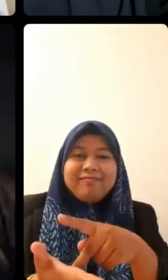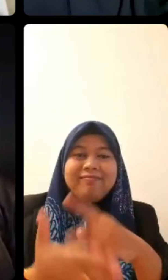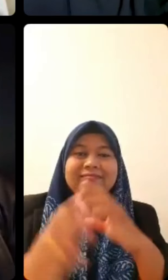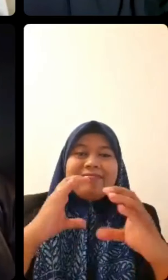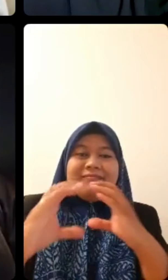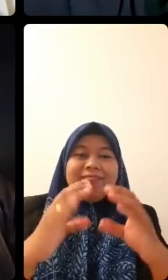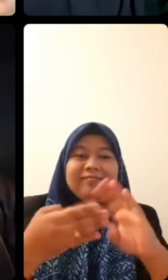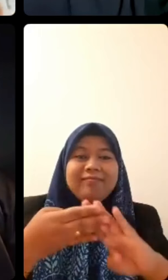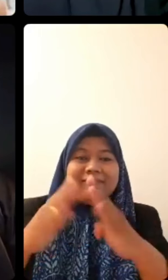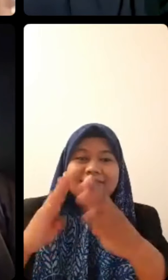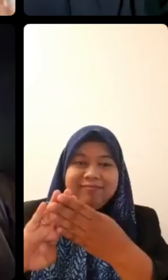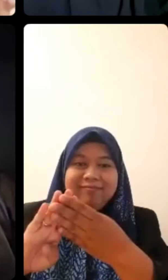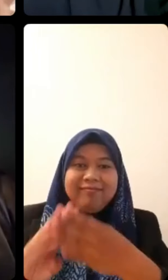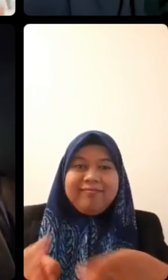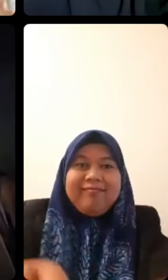Baiklah,